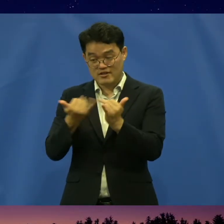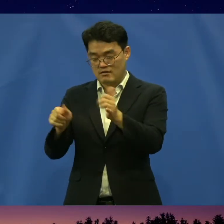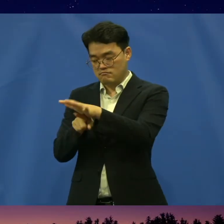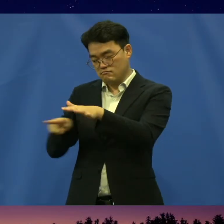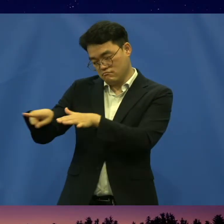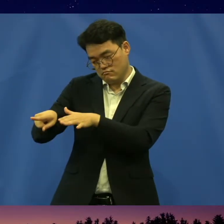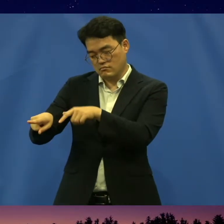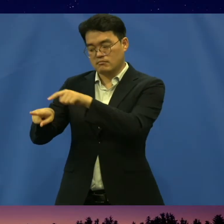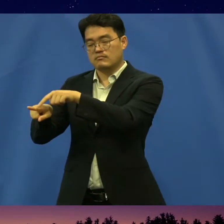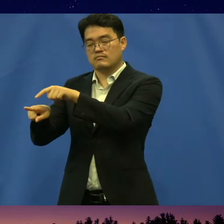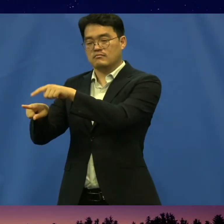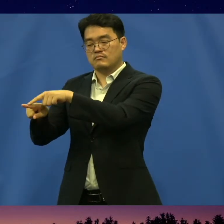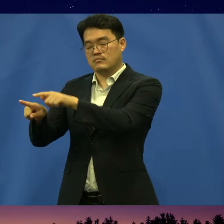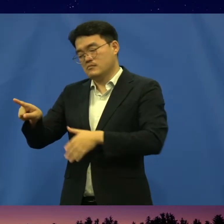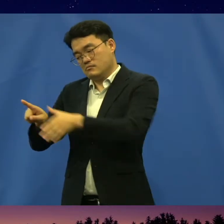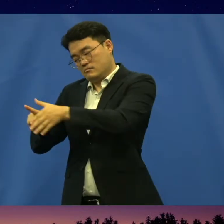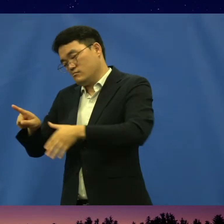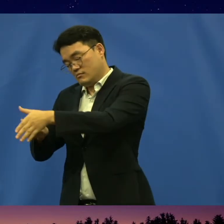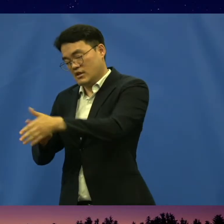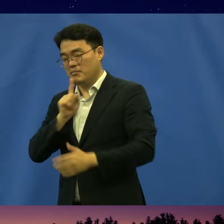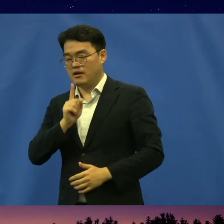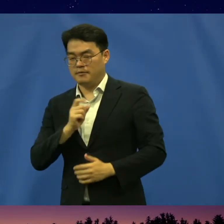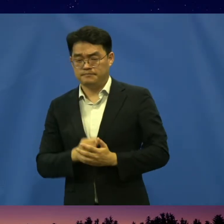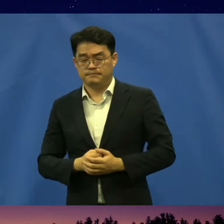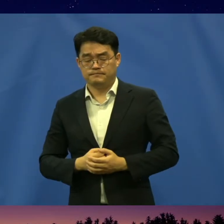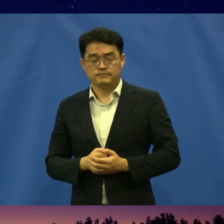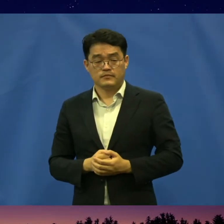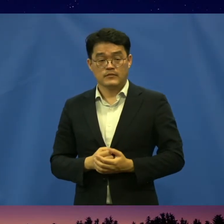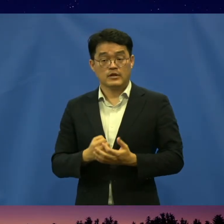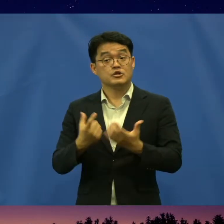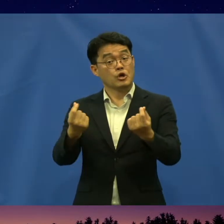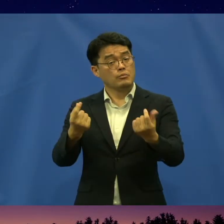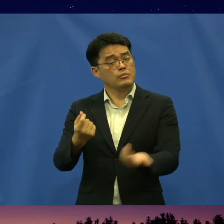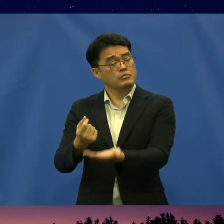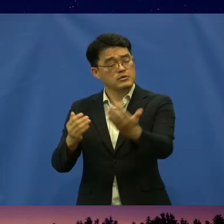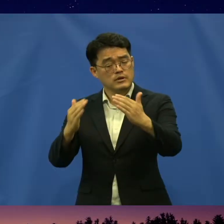그렇죠? 여러분, 가정에서도 가장이 굉장히 중요합니다.